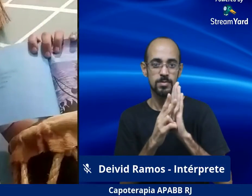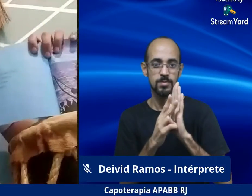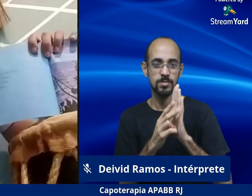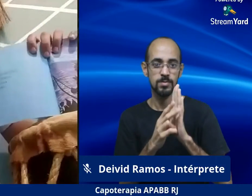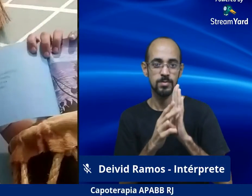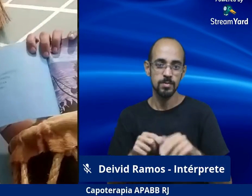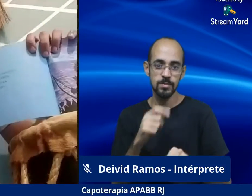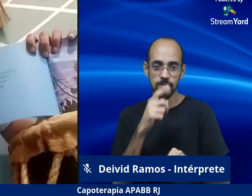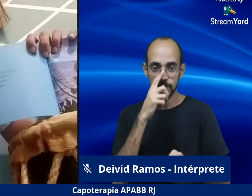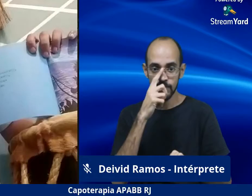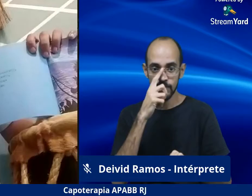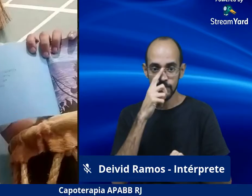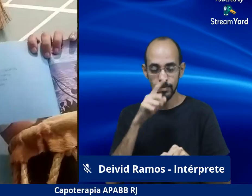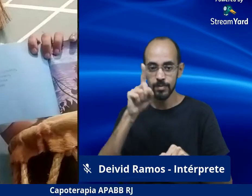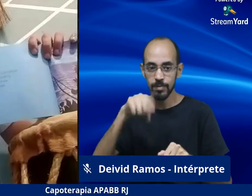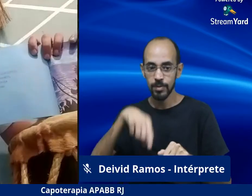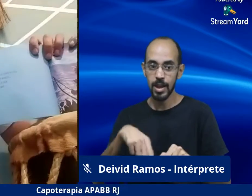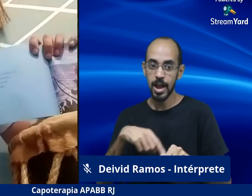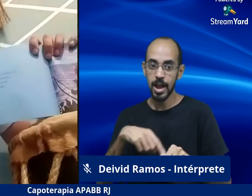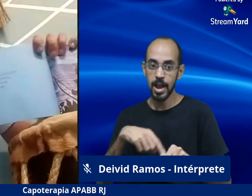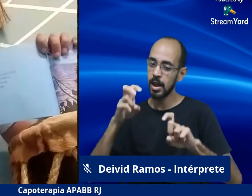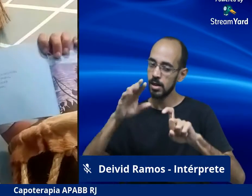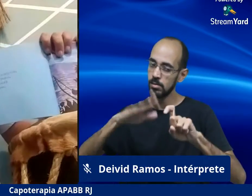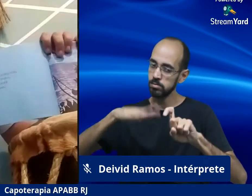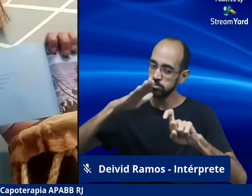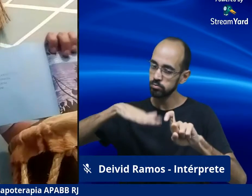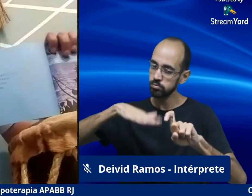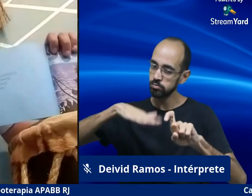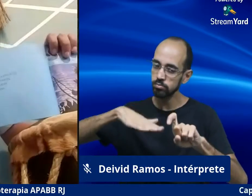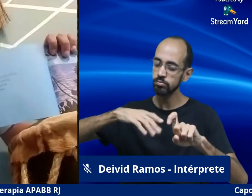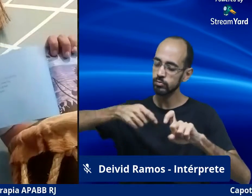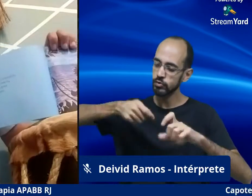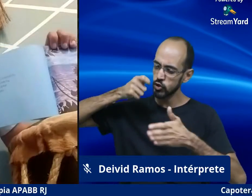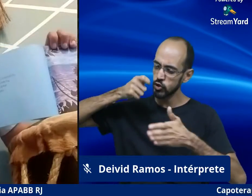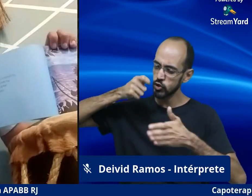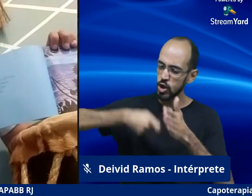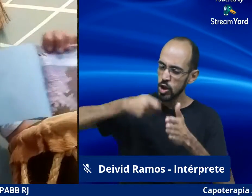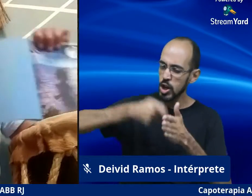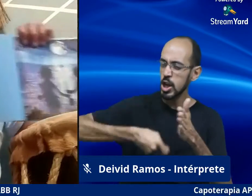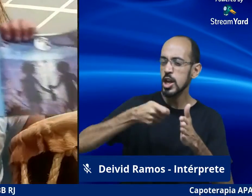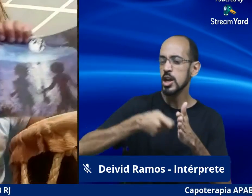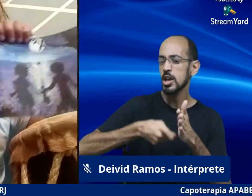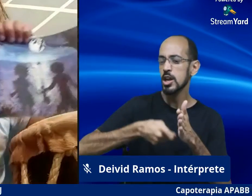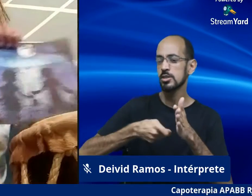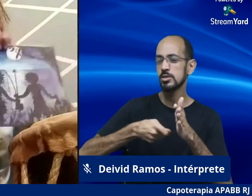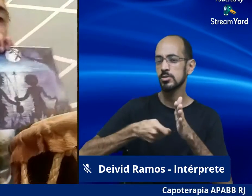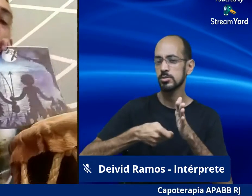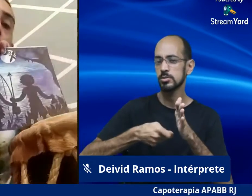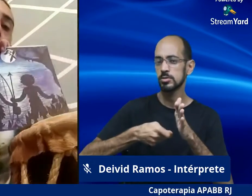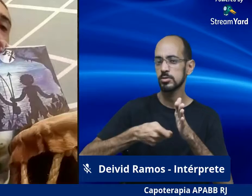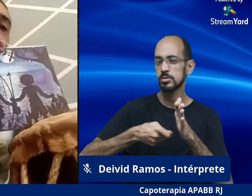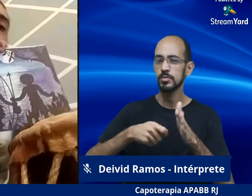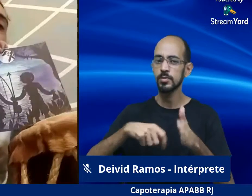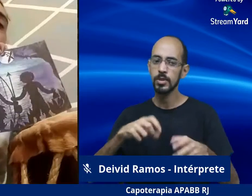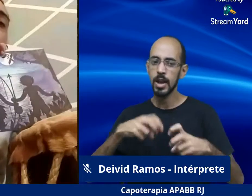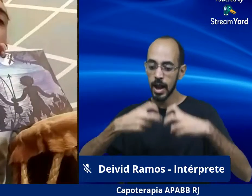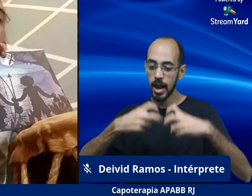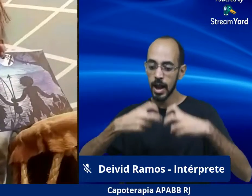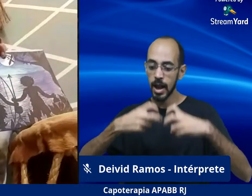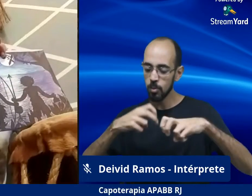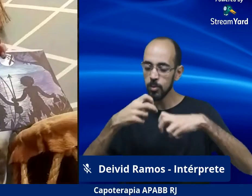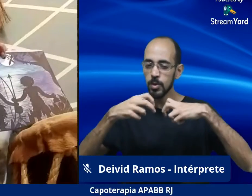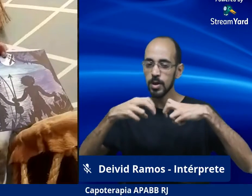É lenda de guerreiros, cultura de tribos, que a capoeira veio resgatar. E aí,